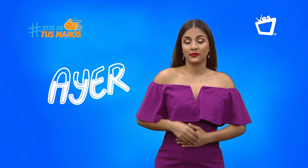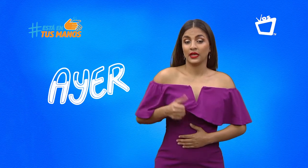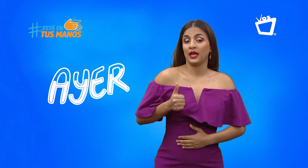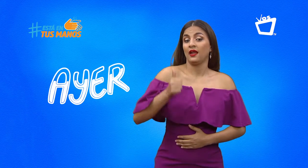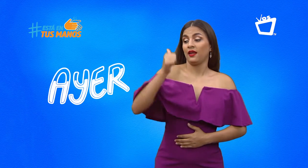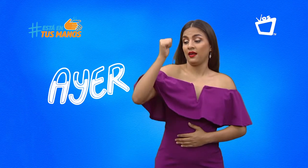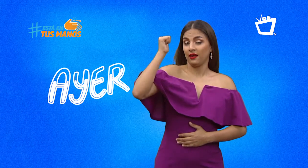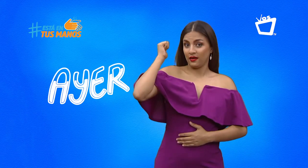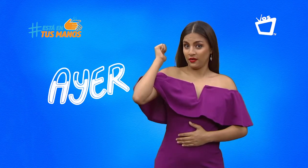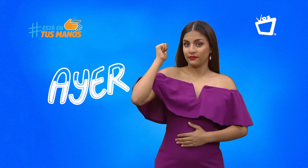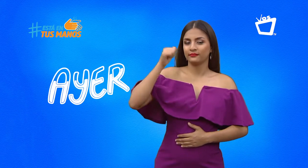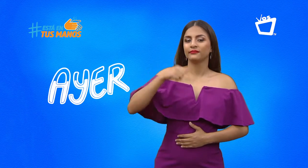ayer